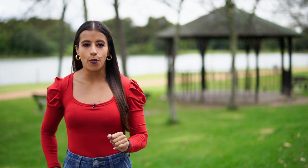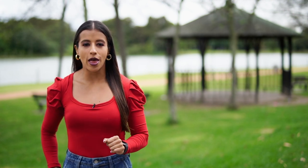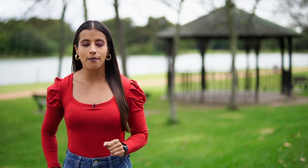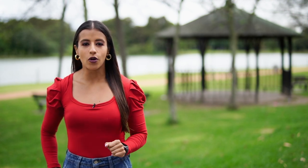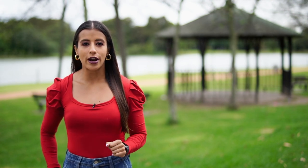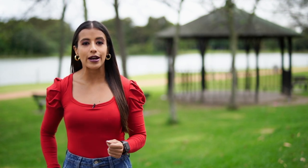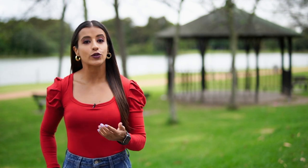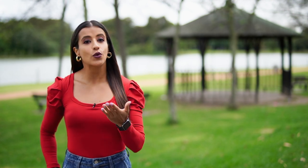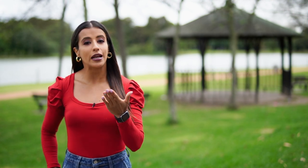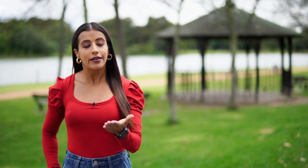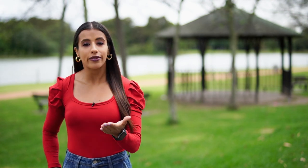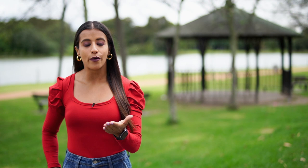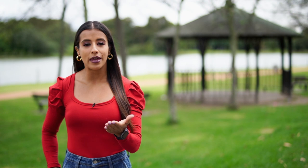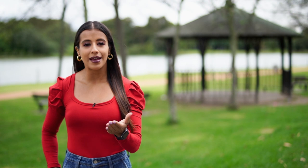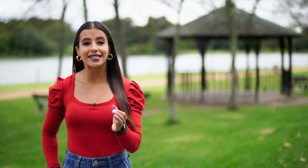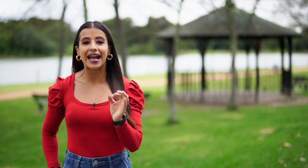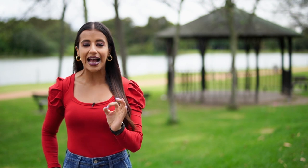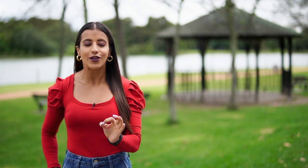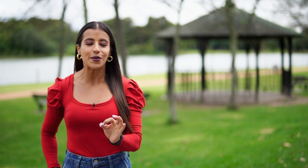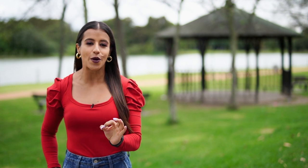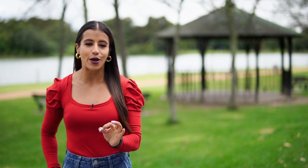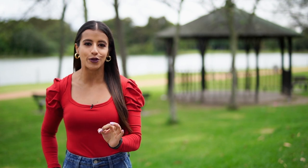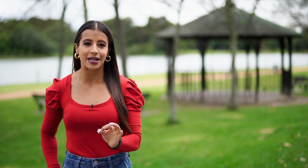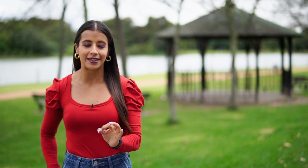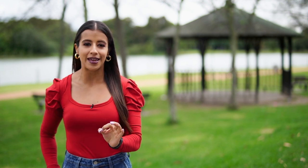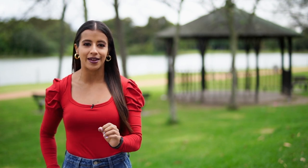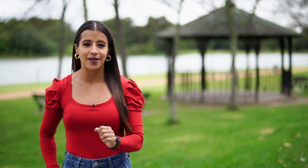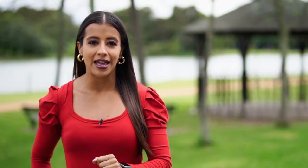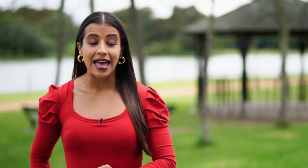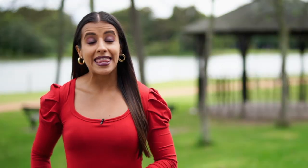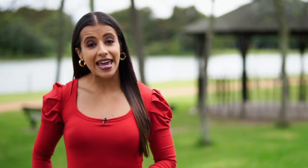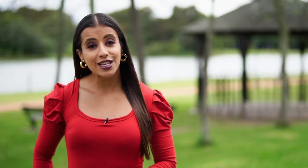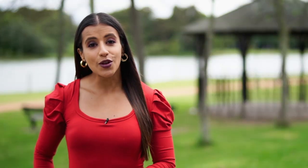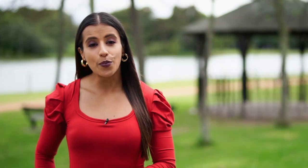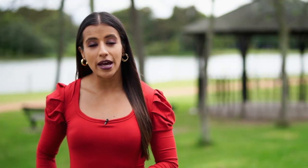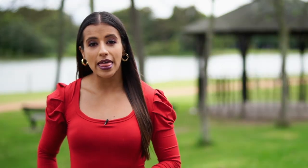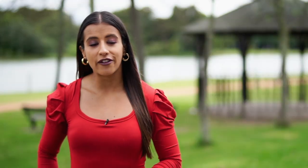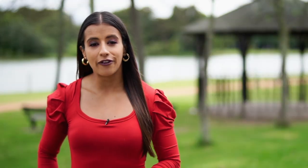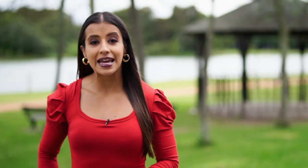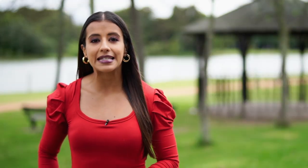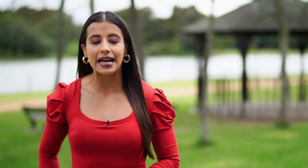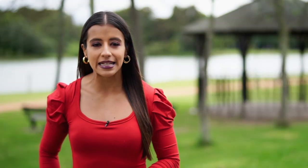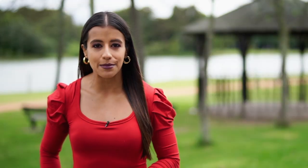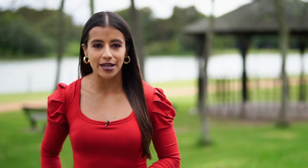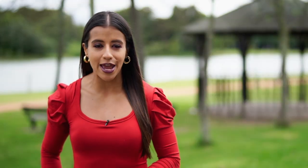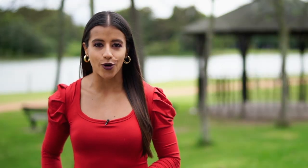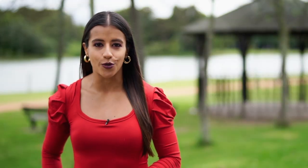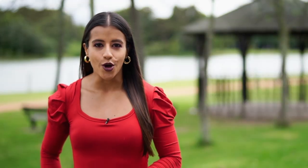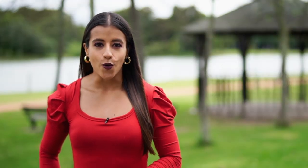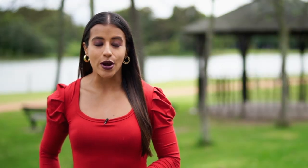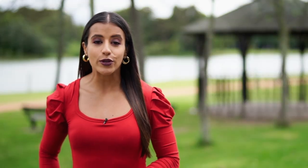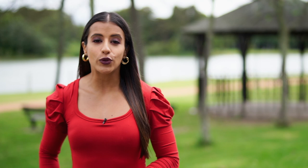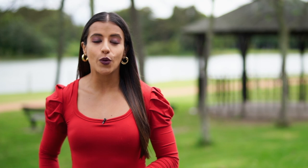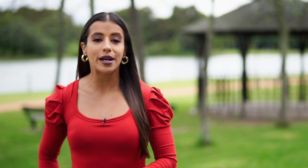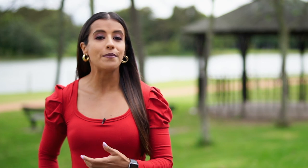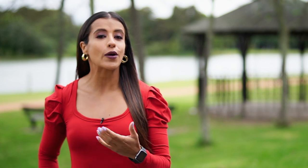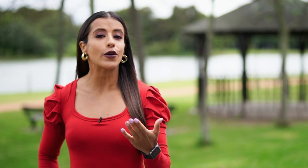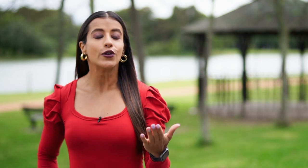puedan mejorar su calidad de vida sacándole provecho a las TIC. De esto puede dar fe Sara Samaniego, una youtuber mejor